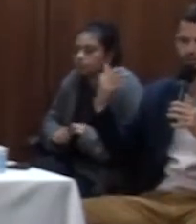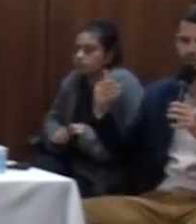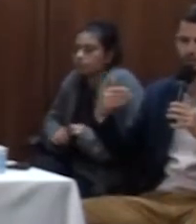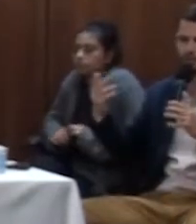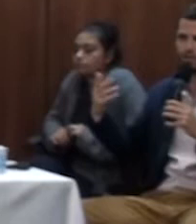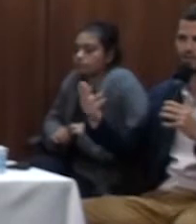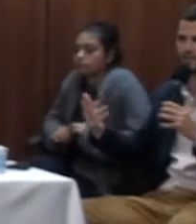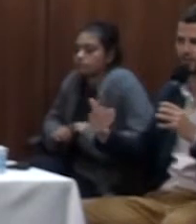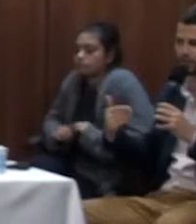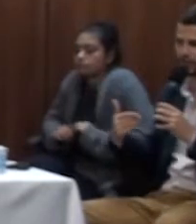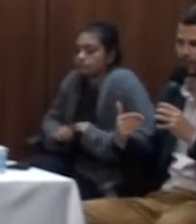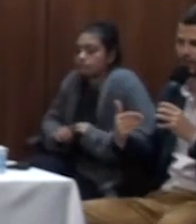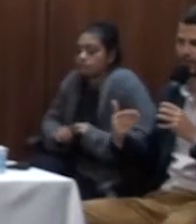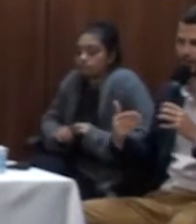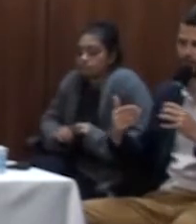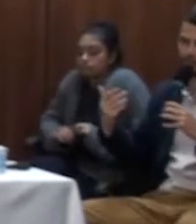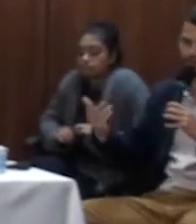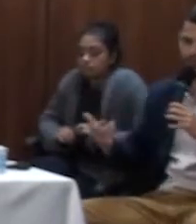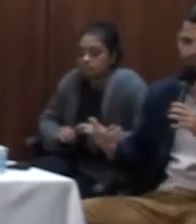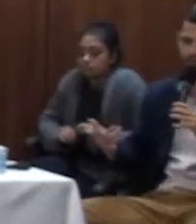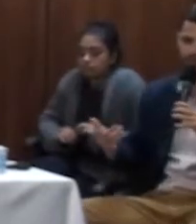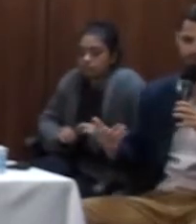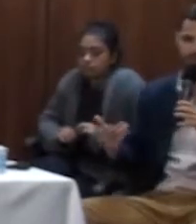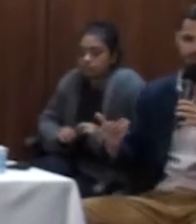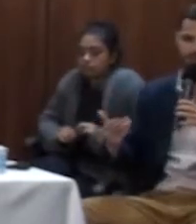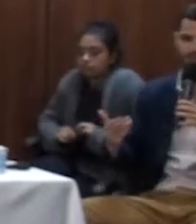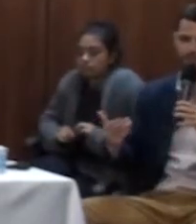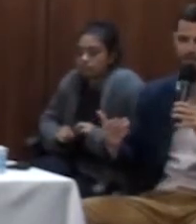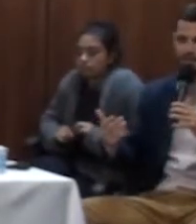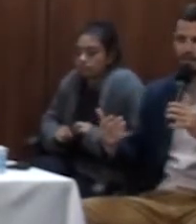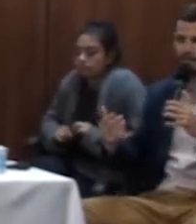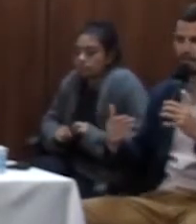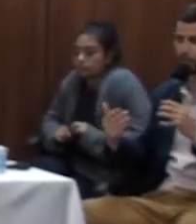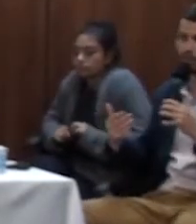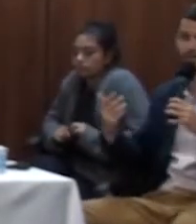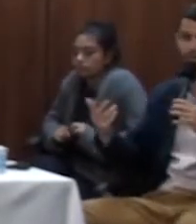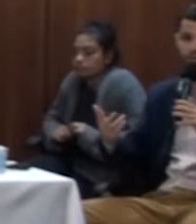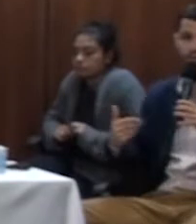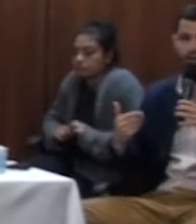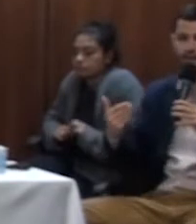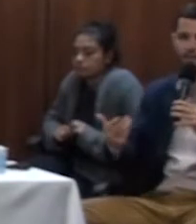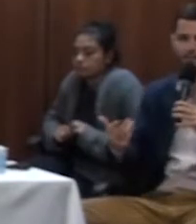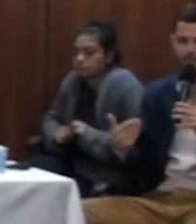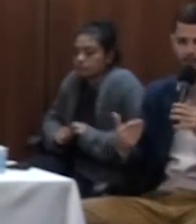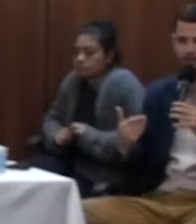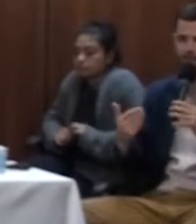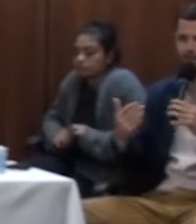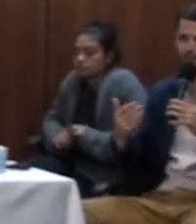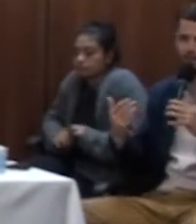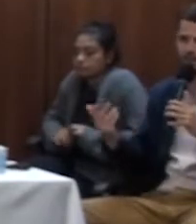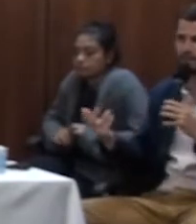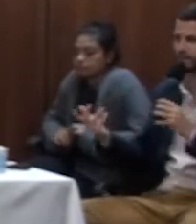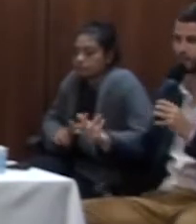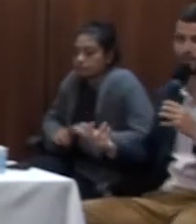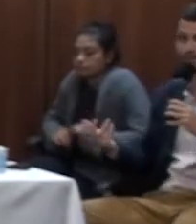mas iniciou a fazer isso de uma forma pioneira, com esse intuito acadêmico, né? E